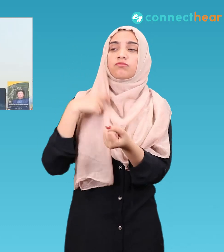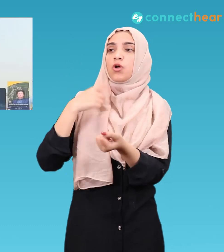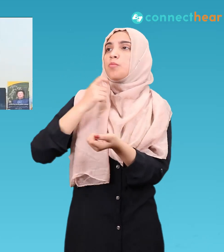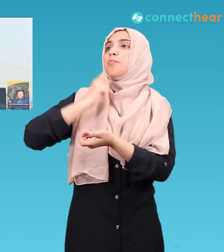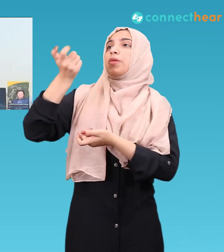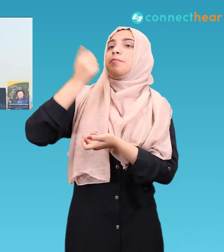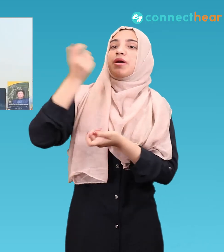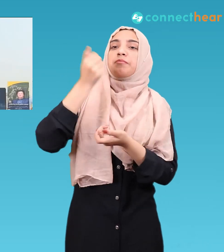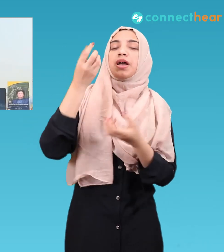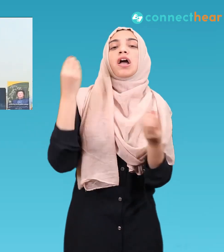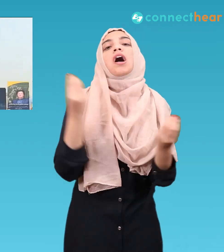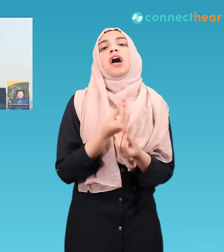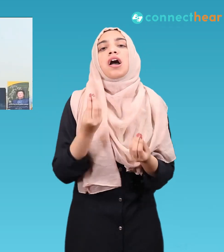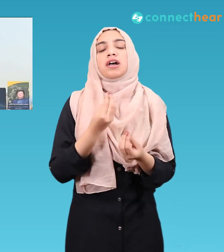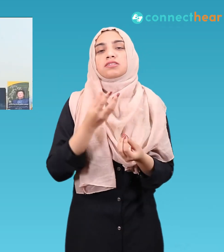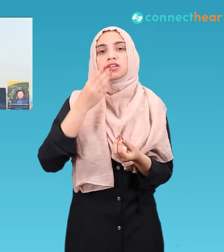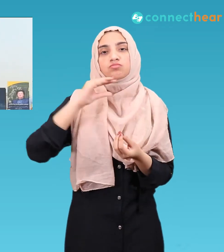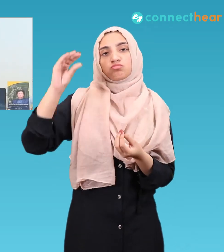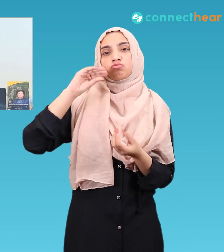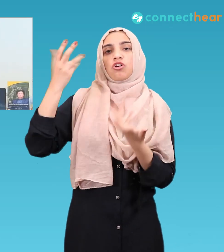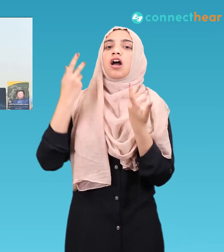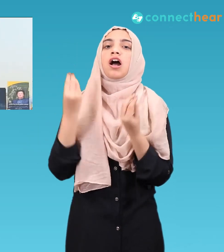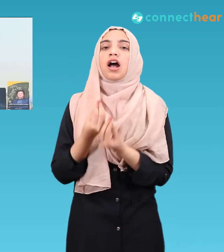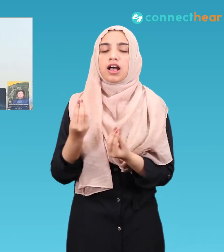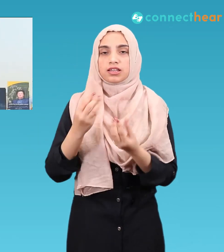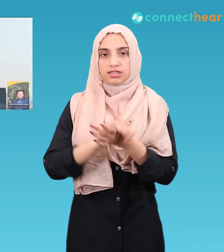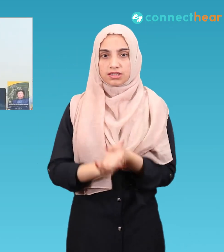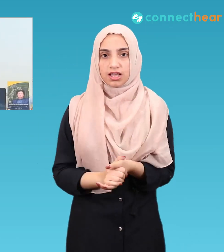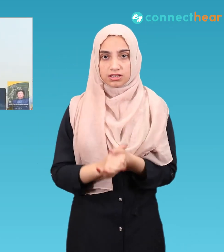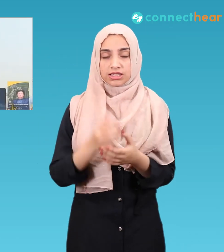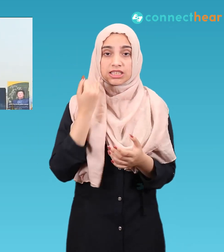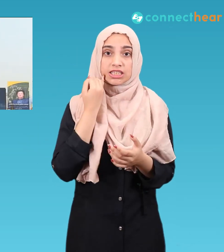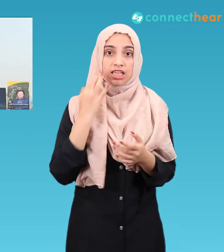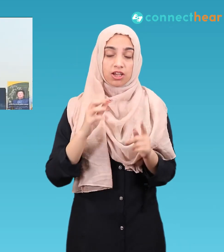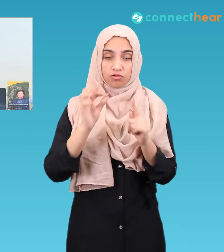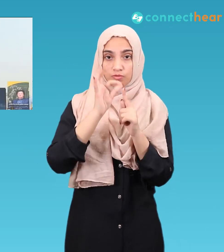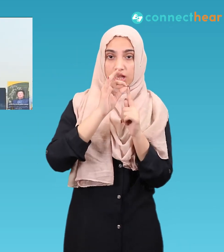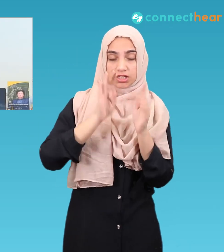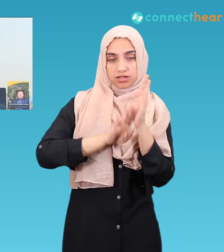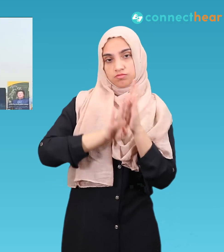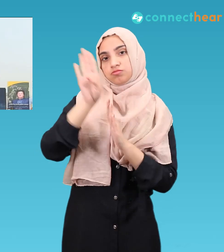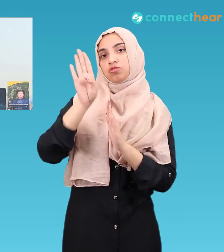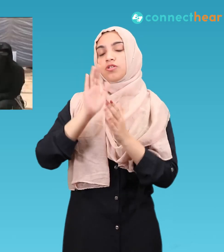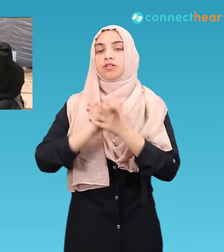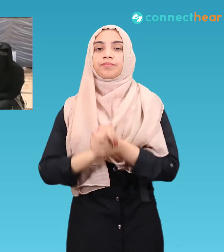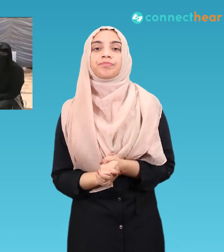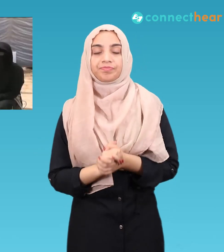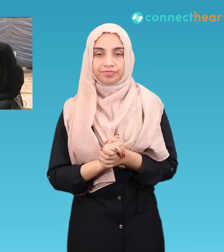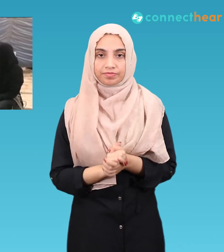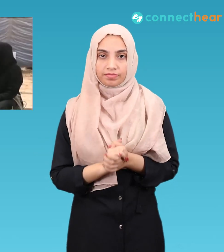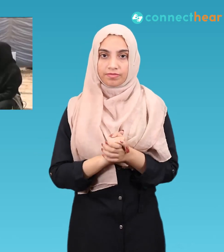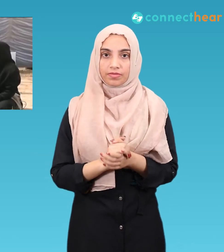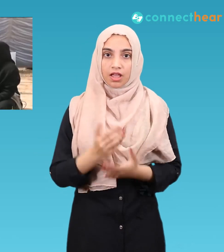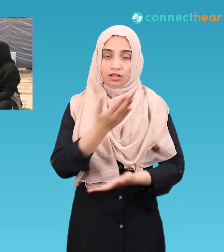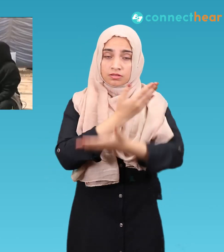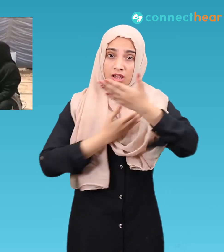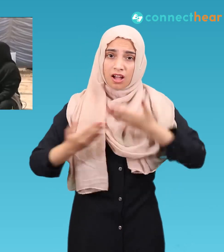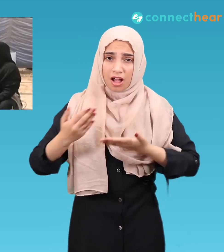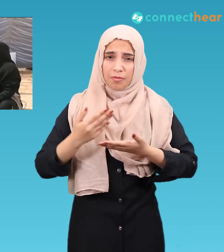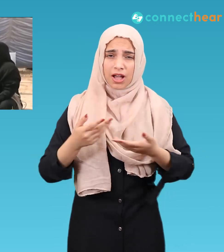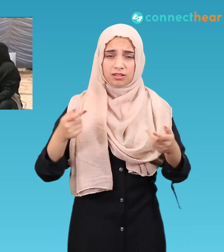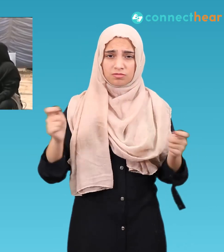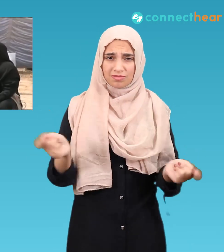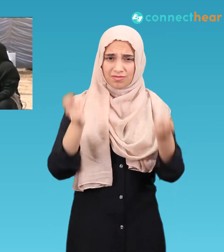کی معیشت کو بھی اٹھا سکتا ہے، لوگوں کو روزگار بھی دے سکتا ہے، اور ہمارے ملک میں دولت میں اضافہ کر